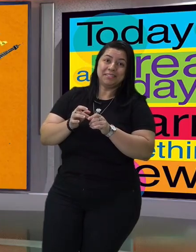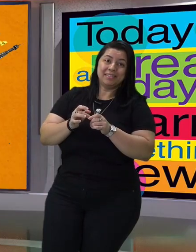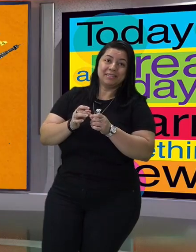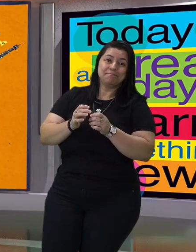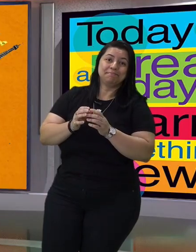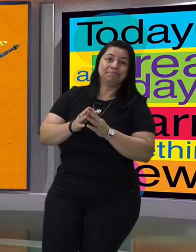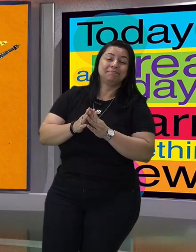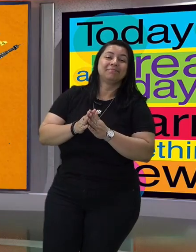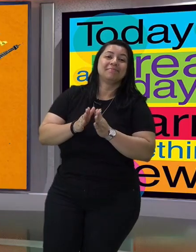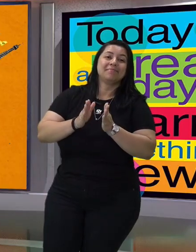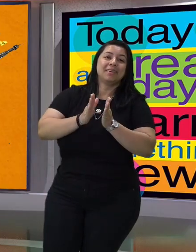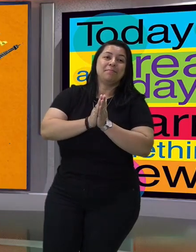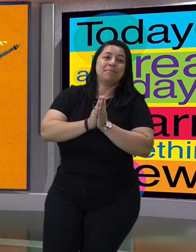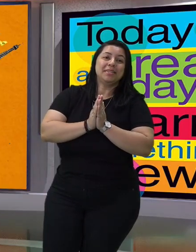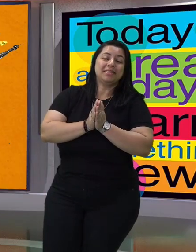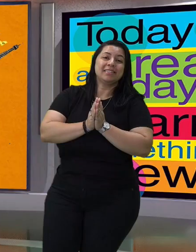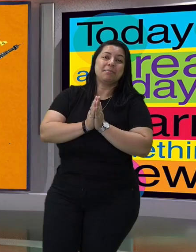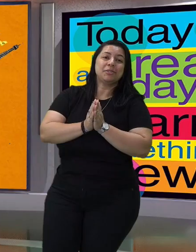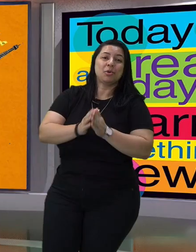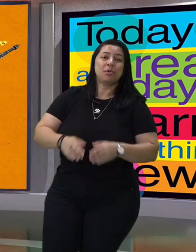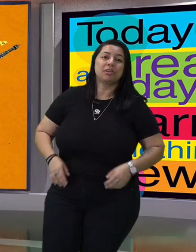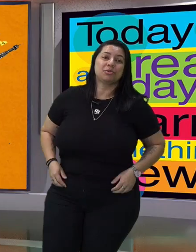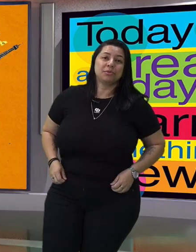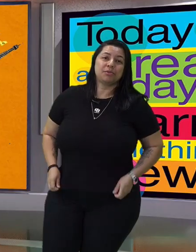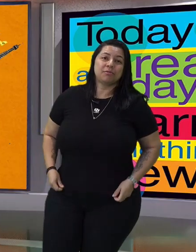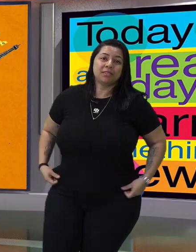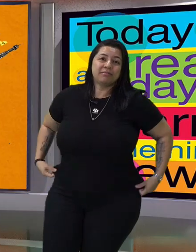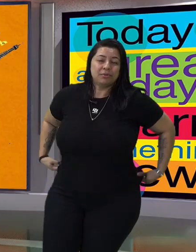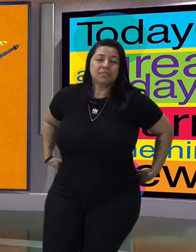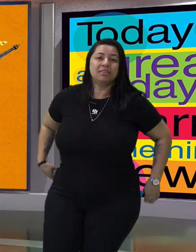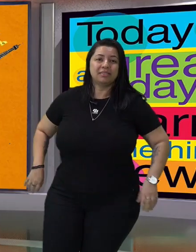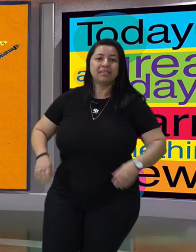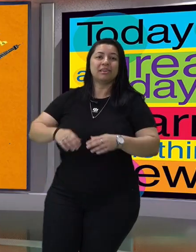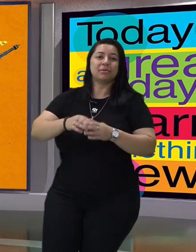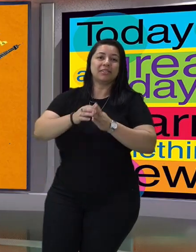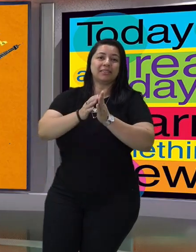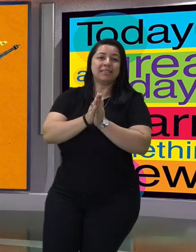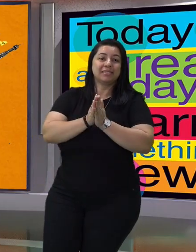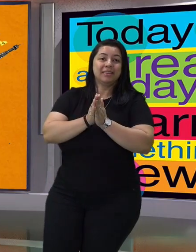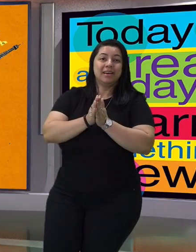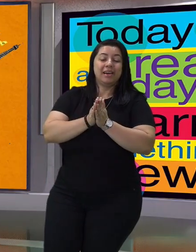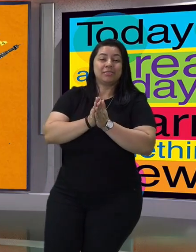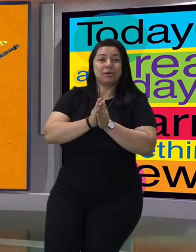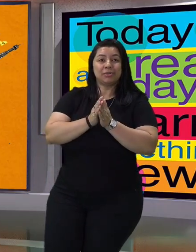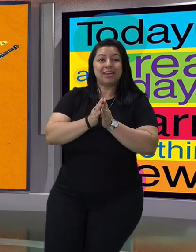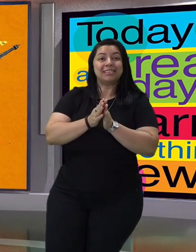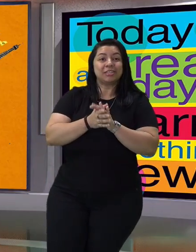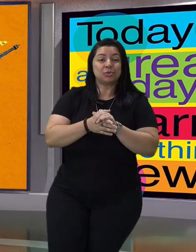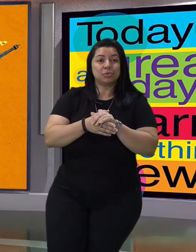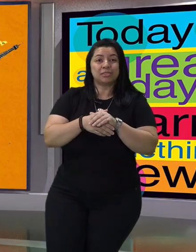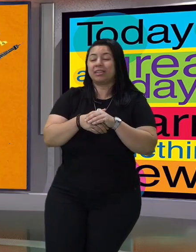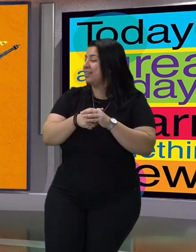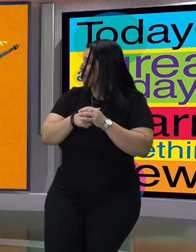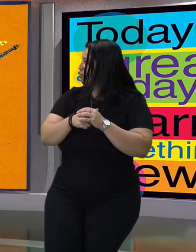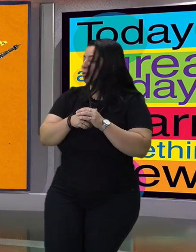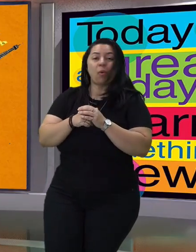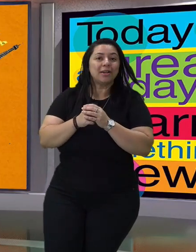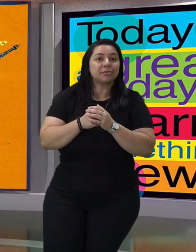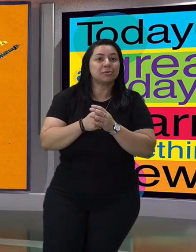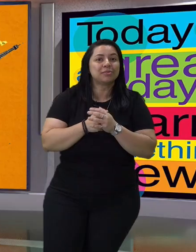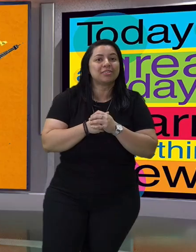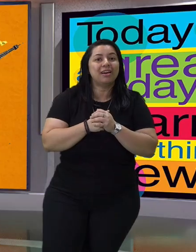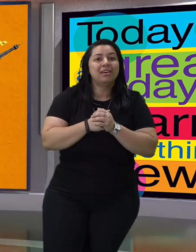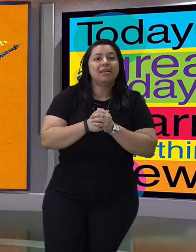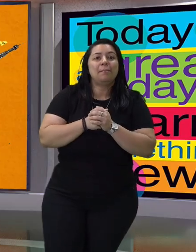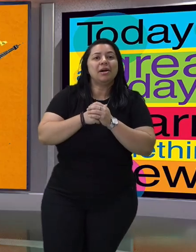Pesquisar. Pesquisa. Pesquisa mais sobre. Pesquisa mais sobre o assunto que você vai conseguir entender com certeza. São 3 assuntos, 3 não, foram